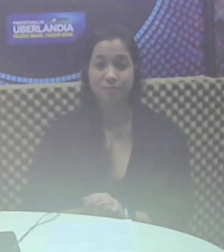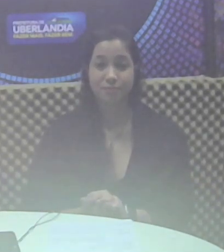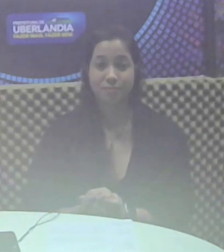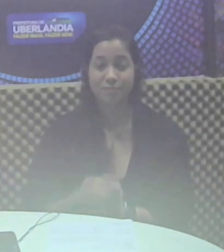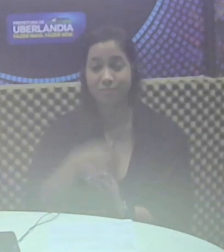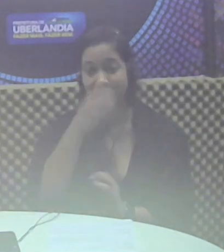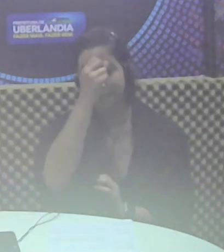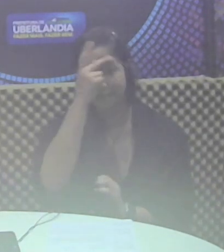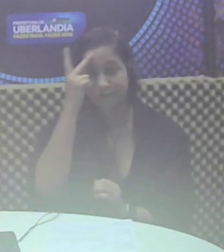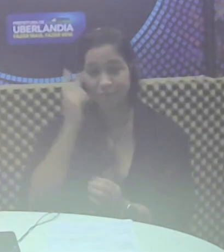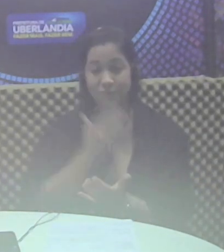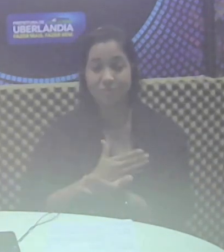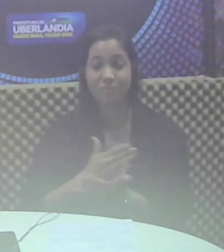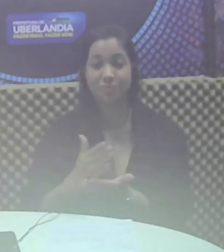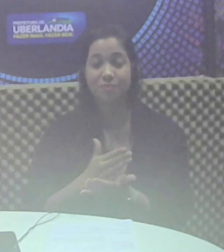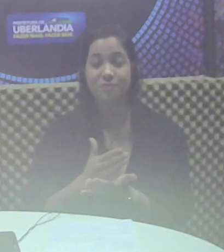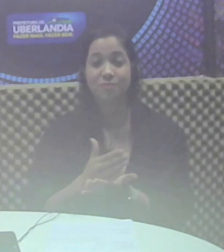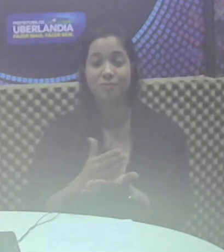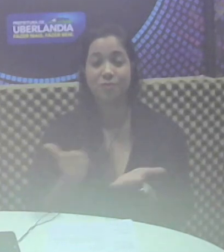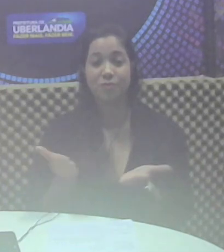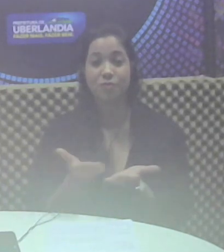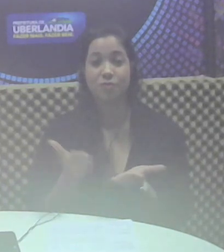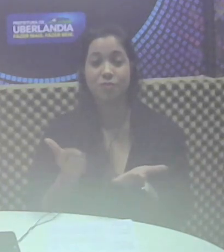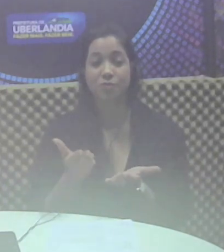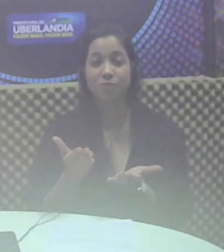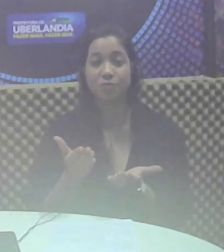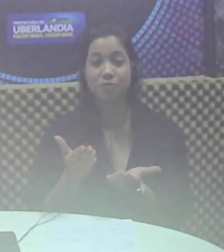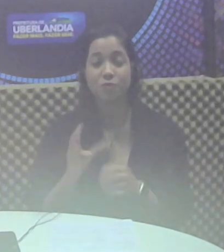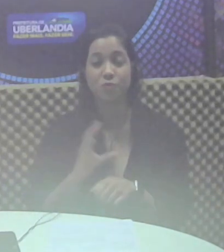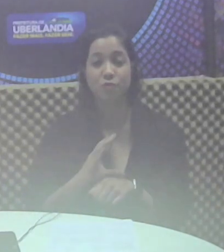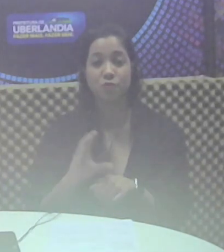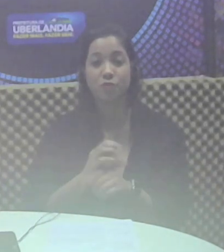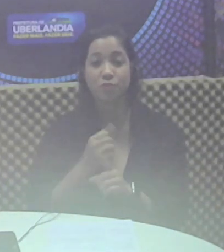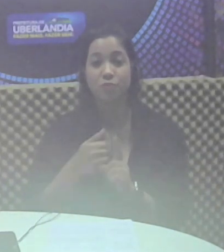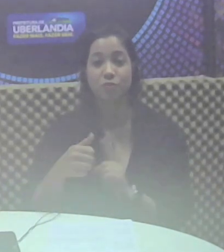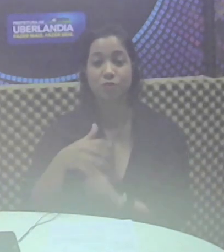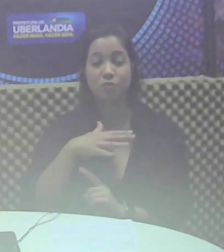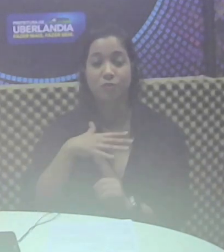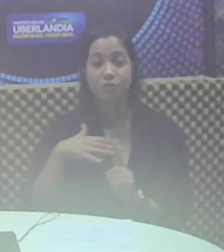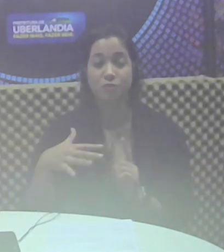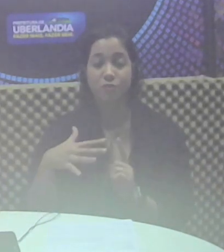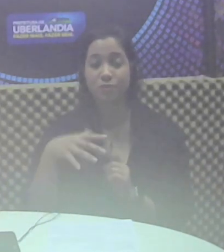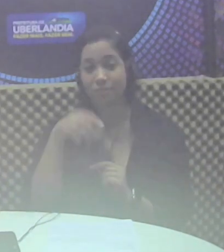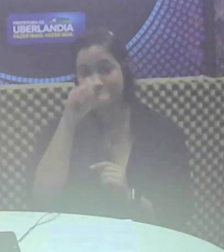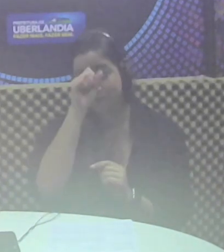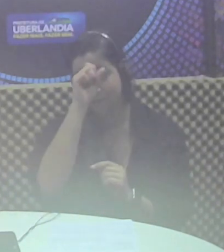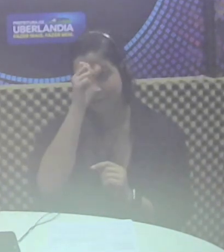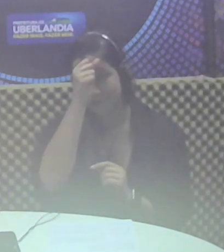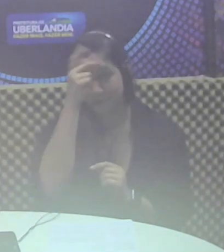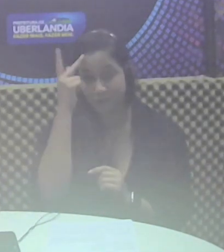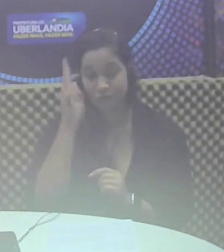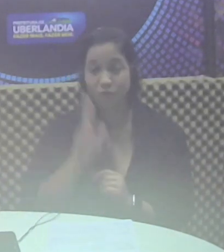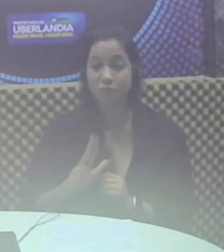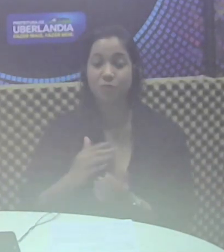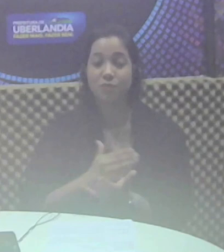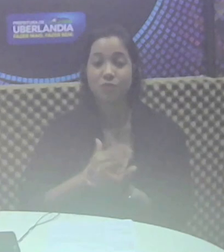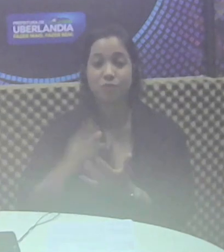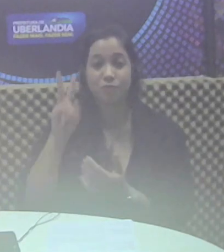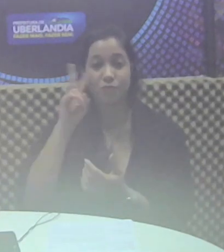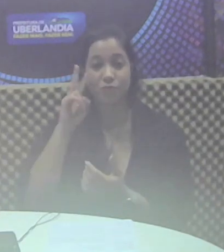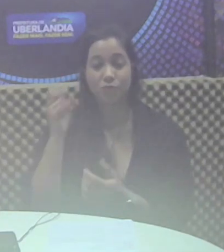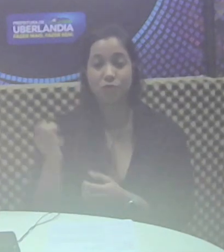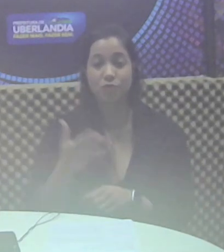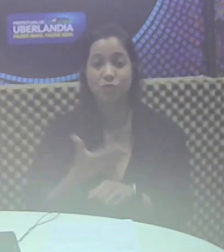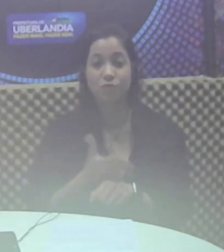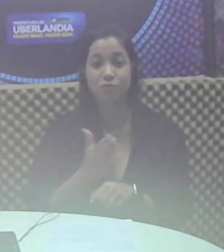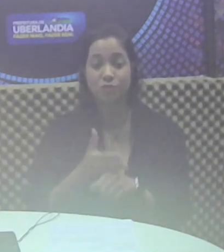Prefeitura inicia hoje ciclo de capacitação do serviço social. A Prefeitura de Uberlândia inicia nesta segunda um novo